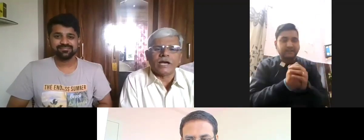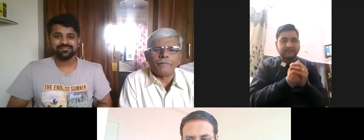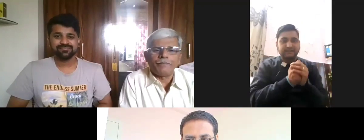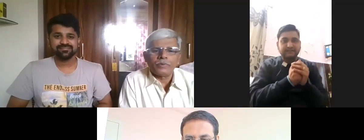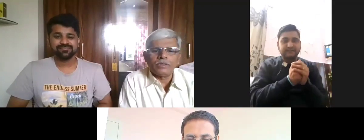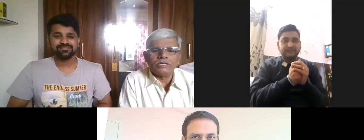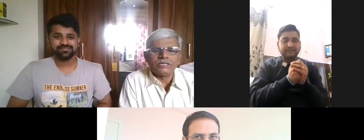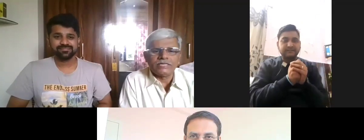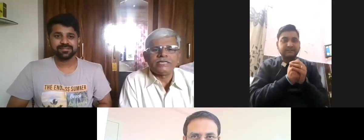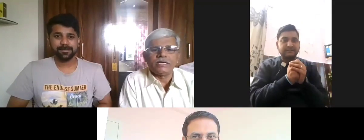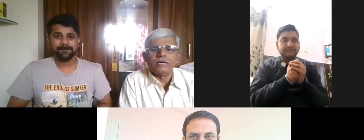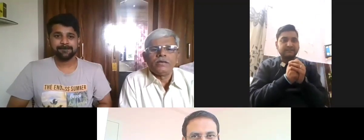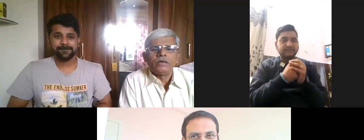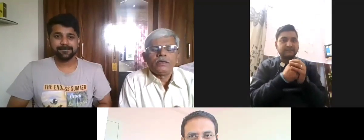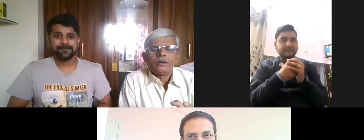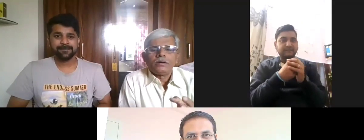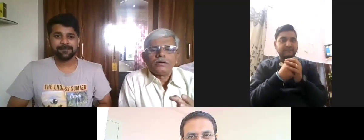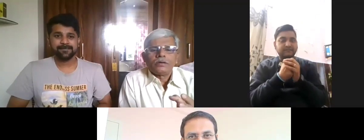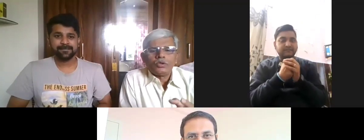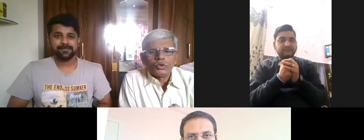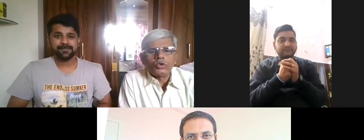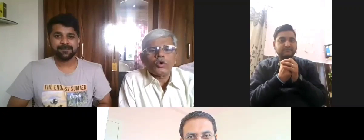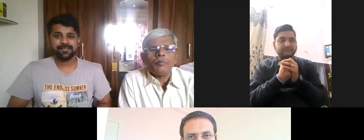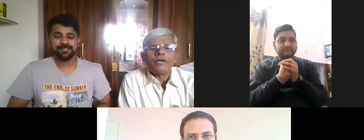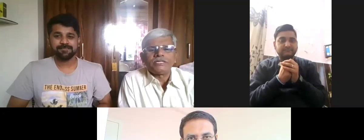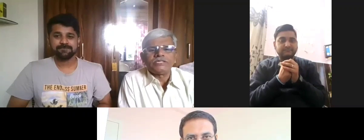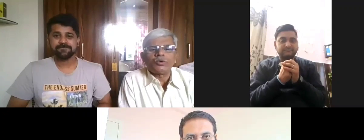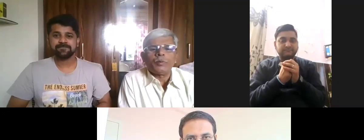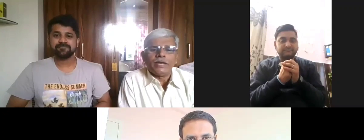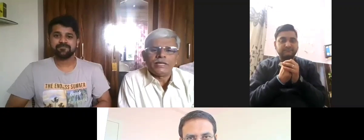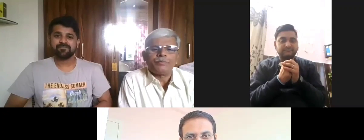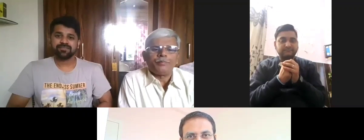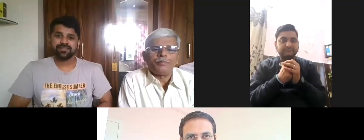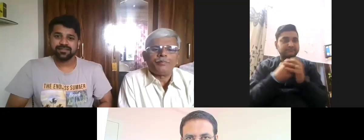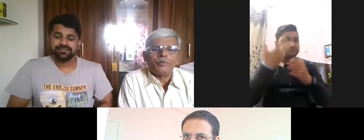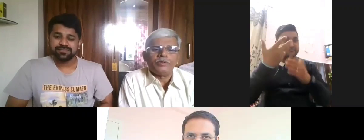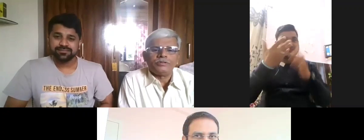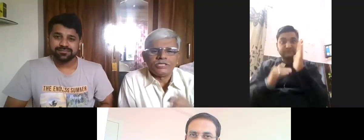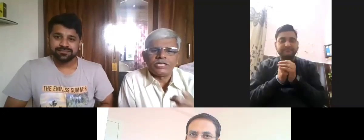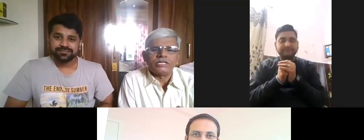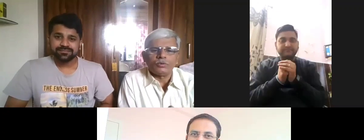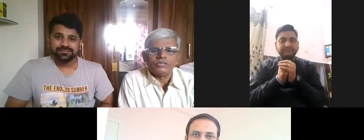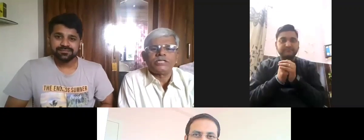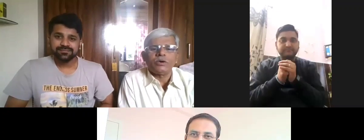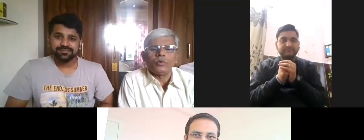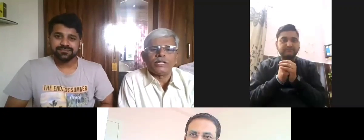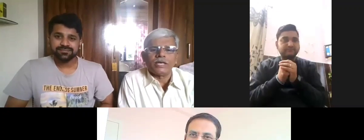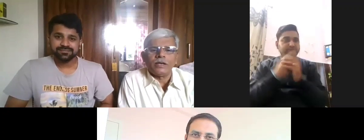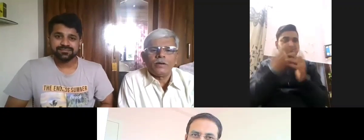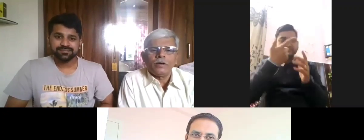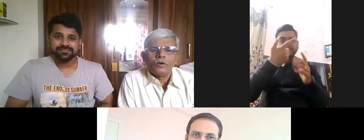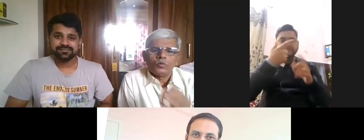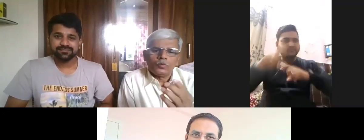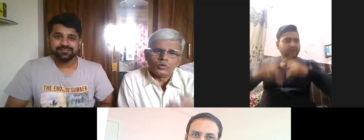प्रोग्रेस किया, जैसे जो जो कॉम्पिटिशन वो पहले जीते हुए